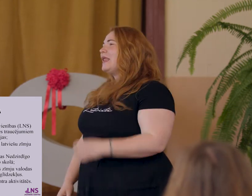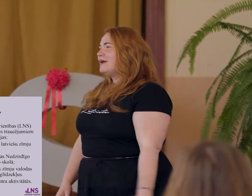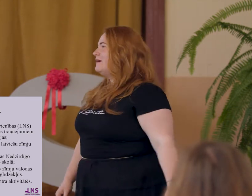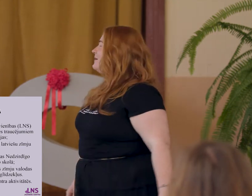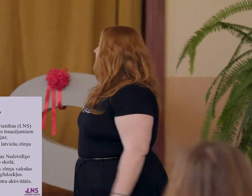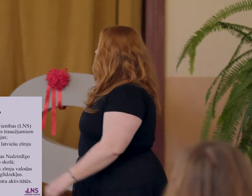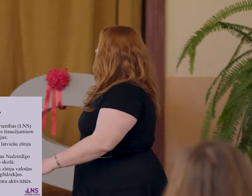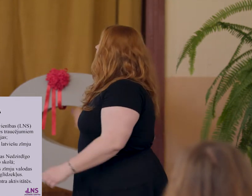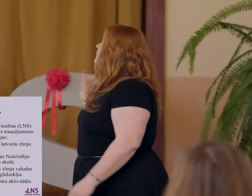izmantoju.